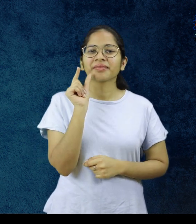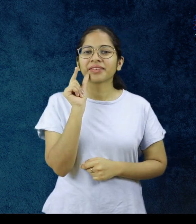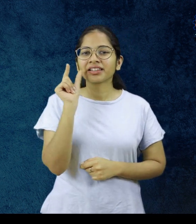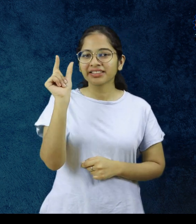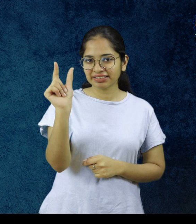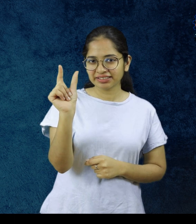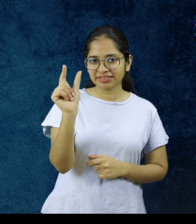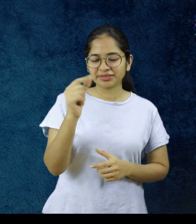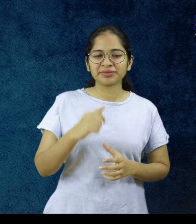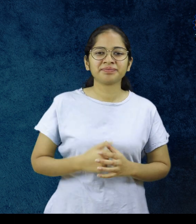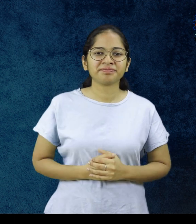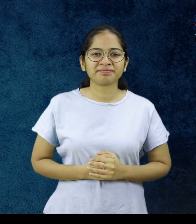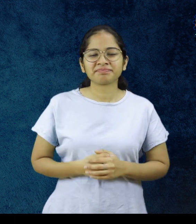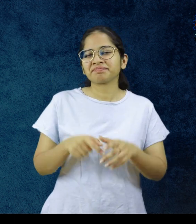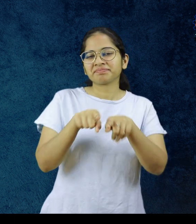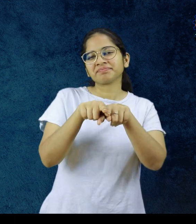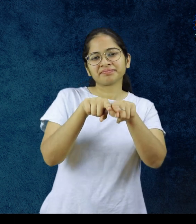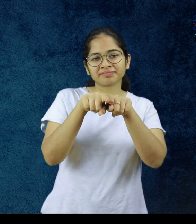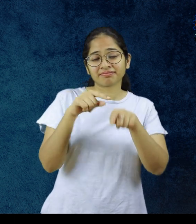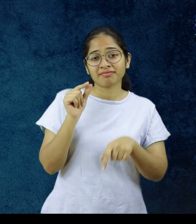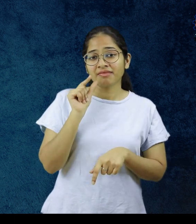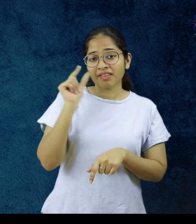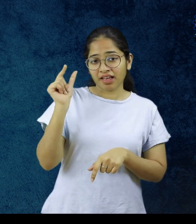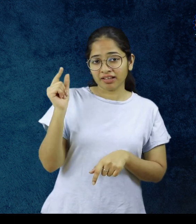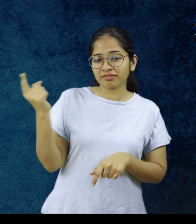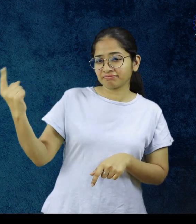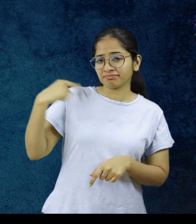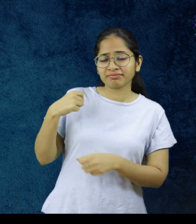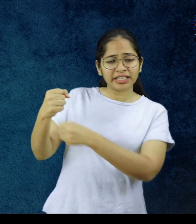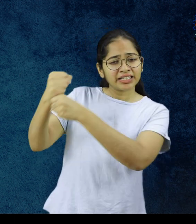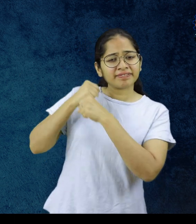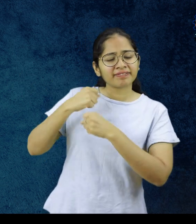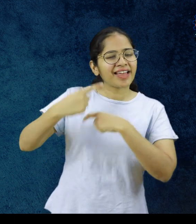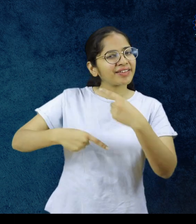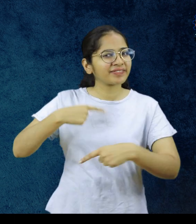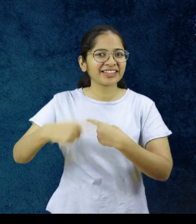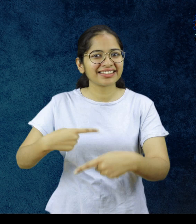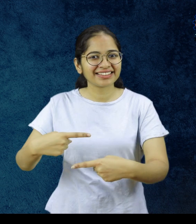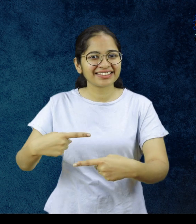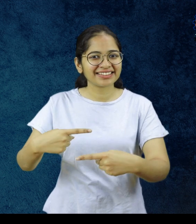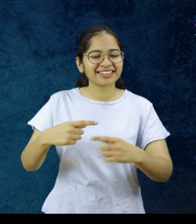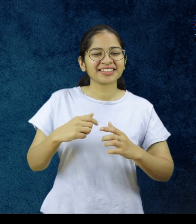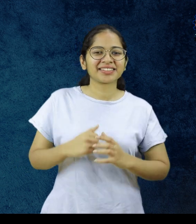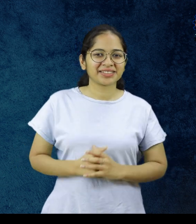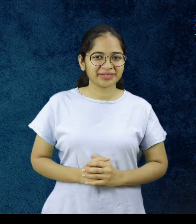अक्षर इस तरह उदाहरण के तोर पर मेरे चाचा मुझे रोज गिफ्ट देते